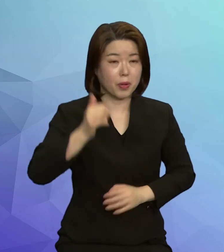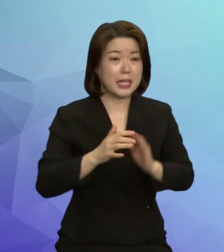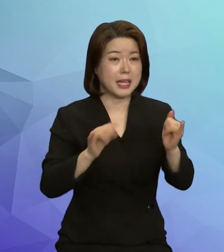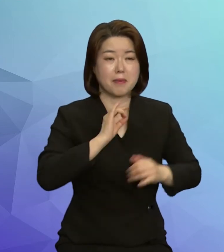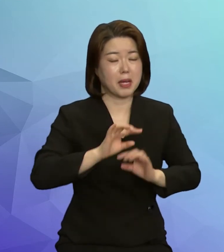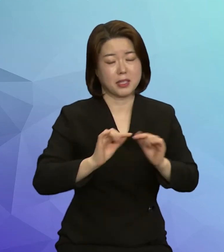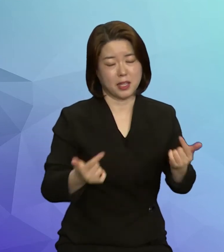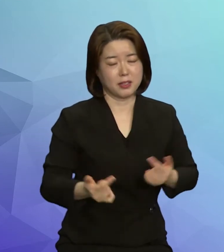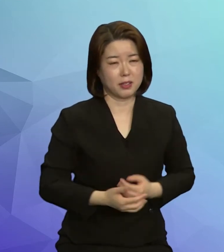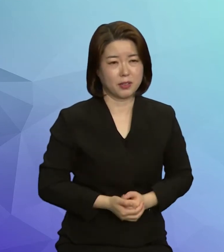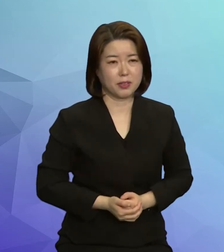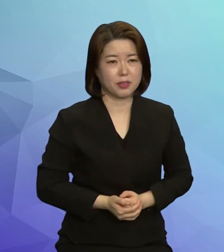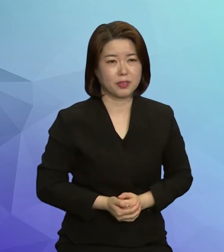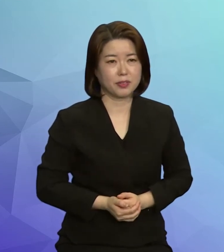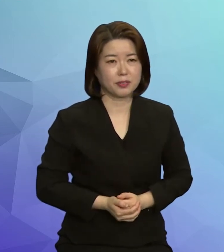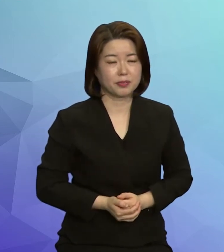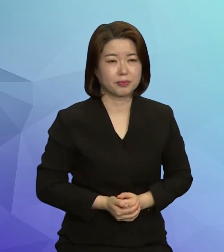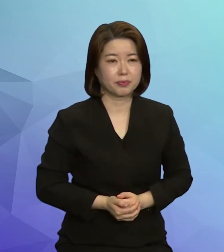목회자들만 그런 거 아니에요.